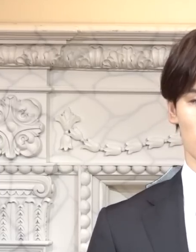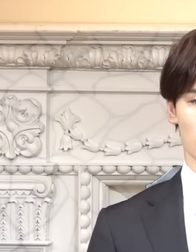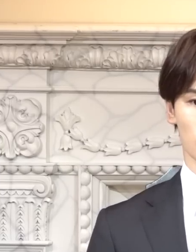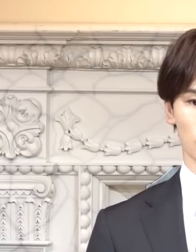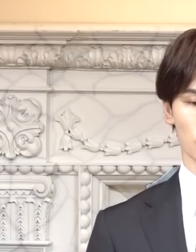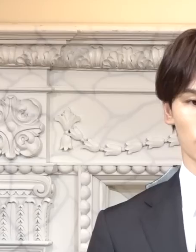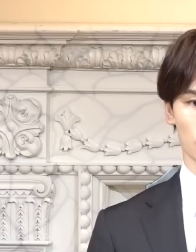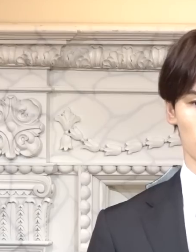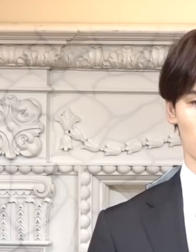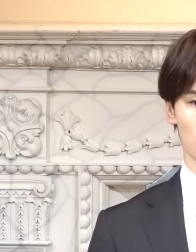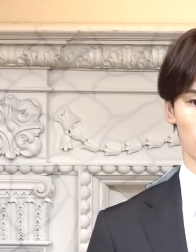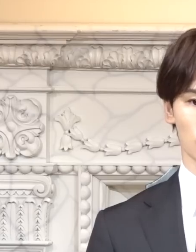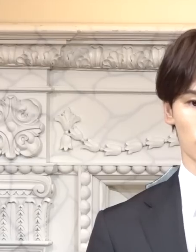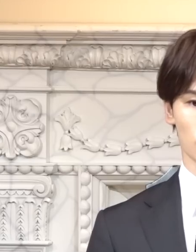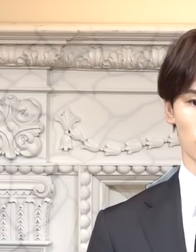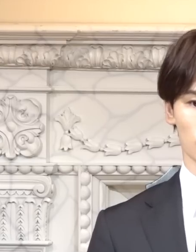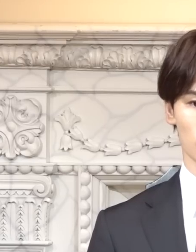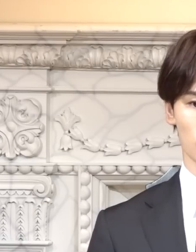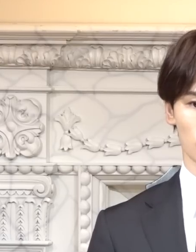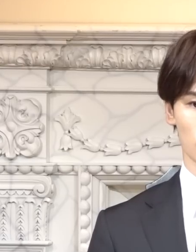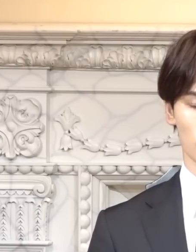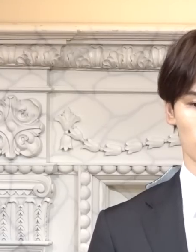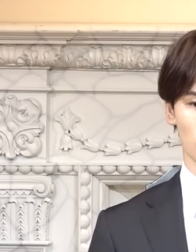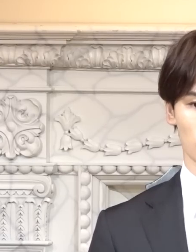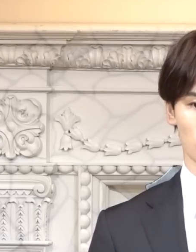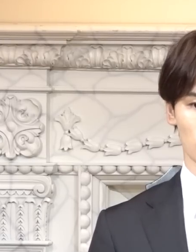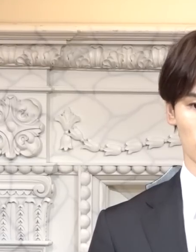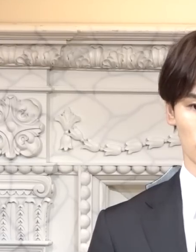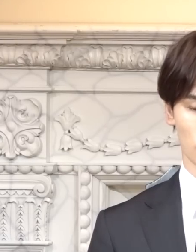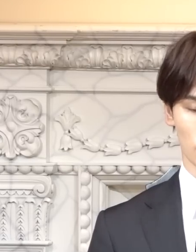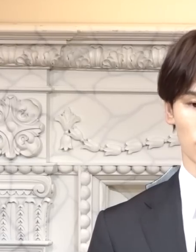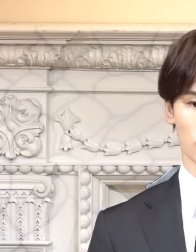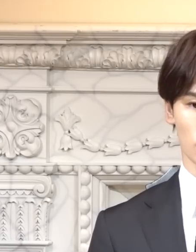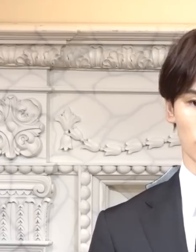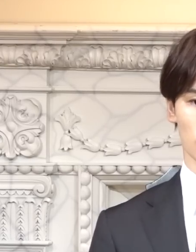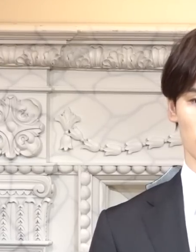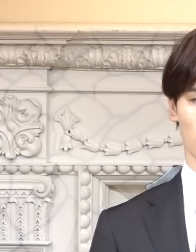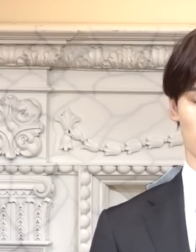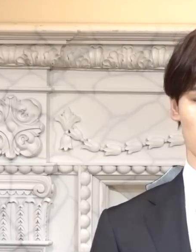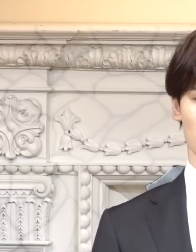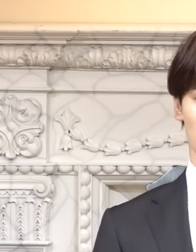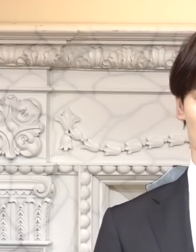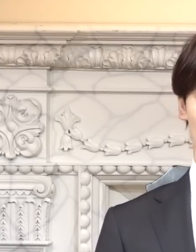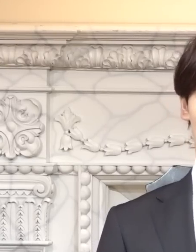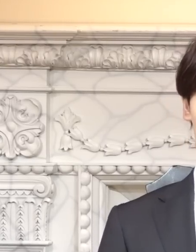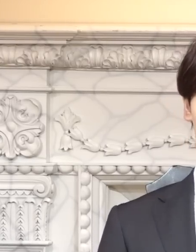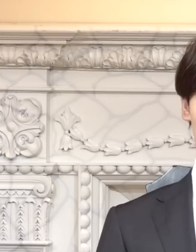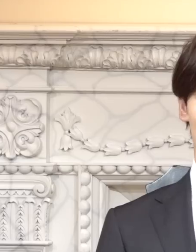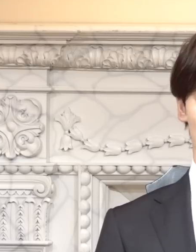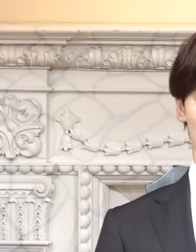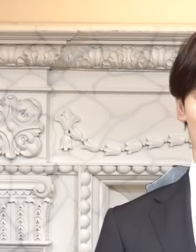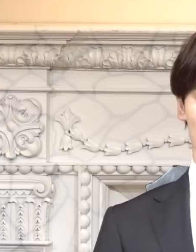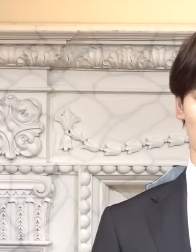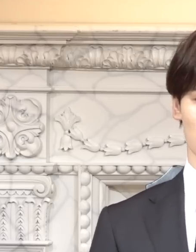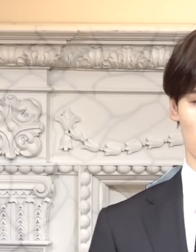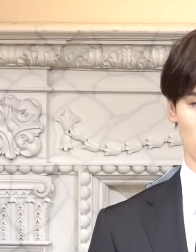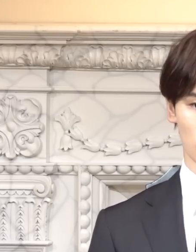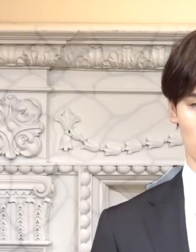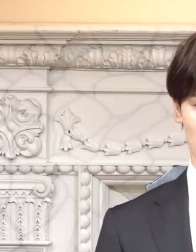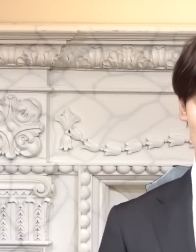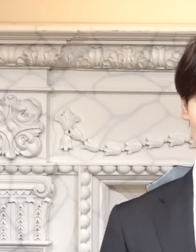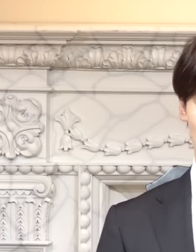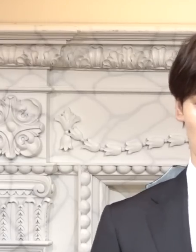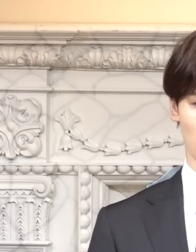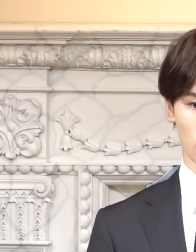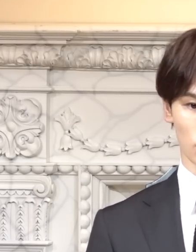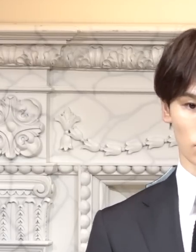はい、はい、よろしくお願いしますというふうに、もう本当にその場はなんて言うんでしょうね、こう